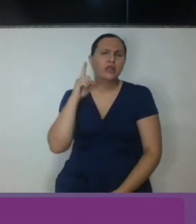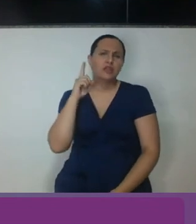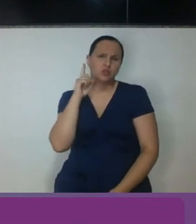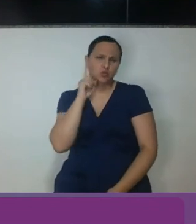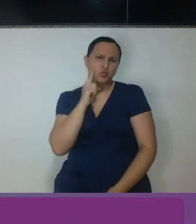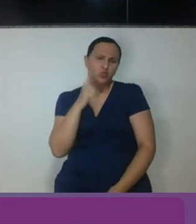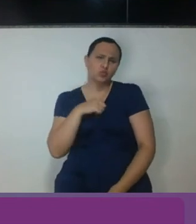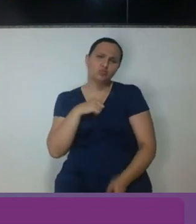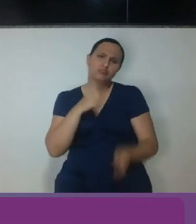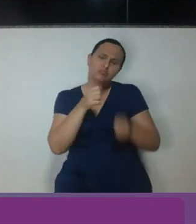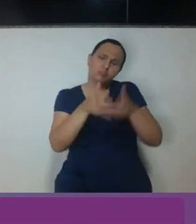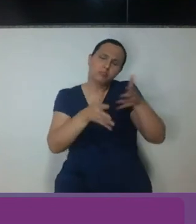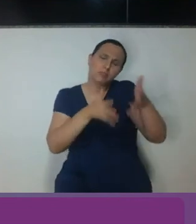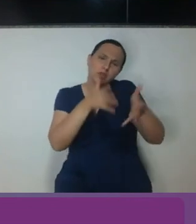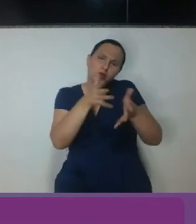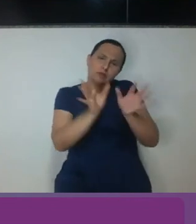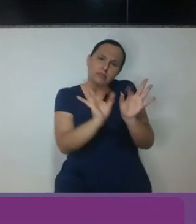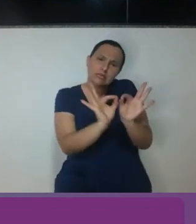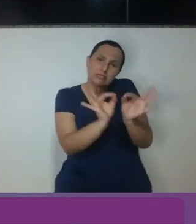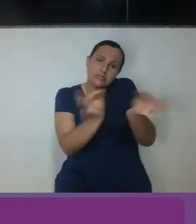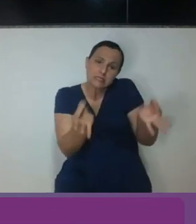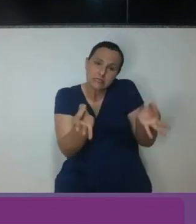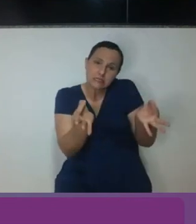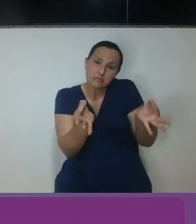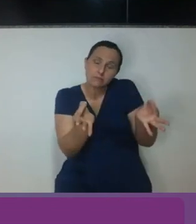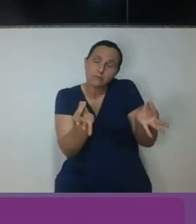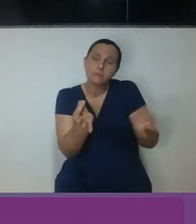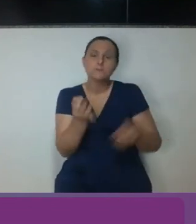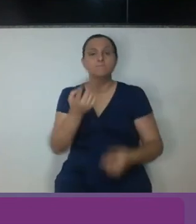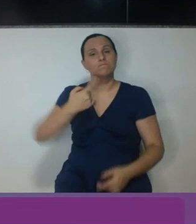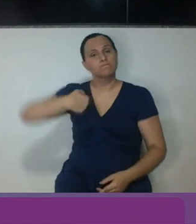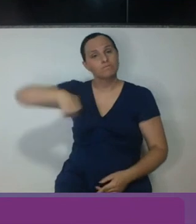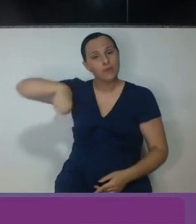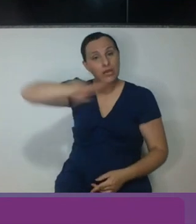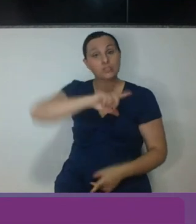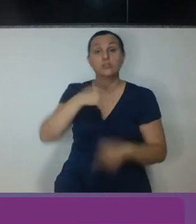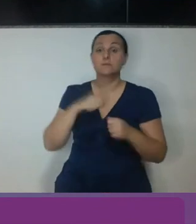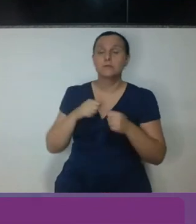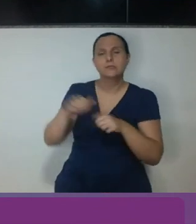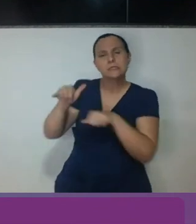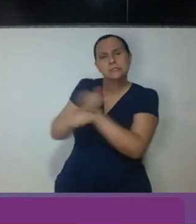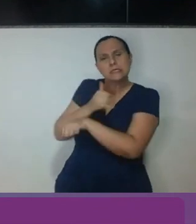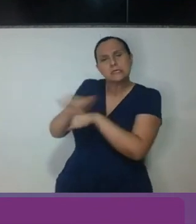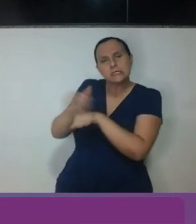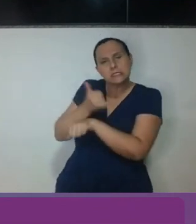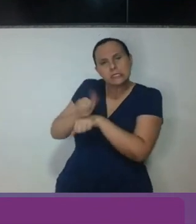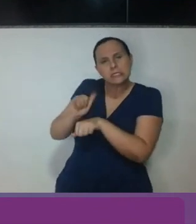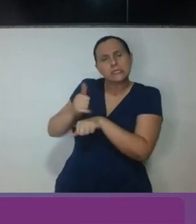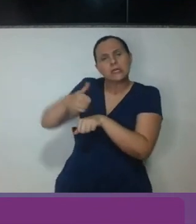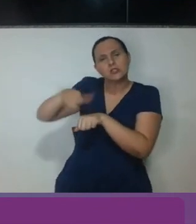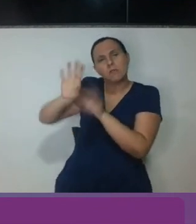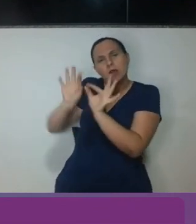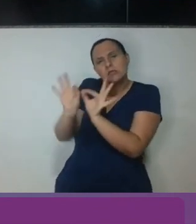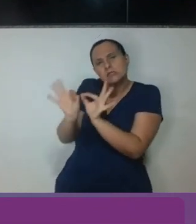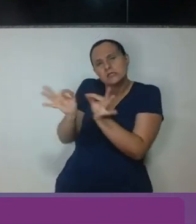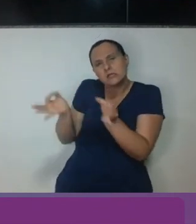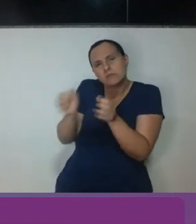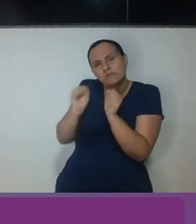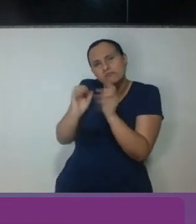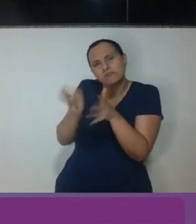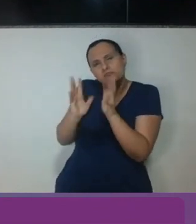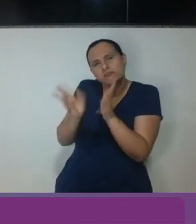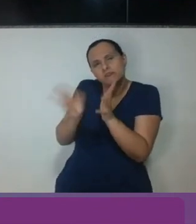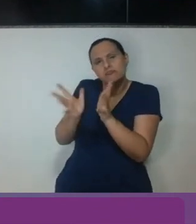vamos adaptar a nossa sinalização, vamos escolher sinais que são sinais mais rudimentares, sinais